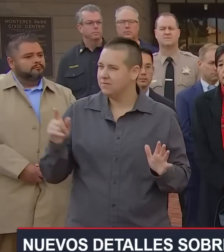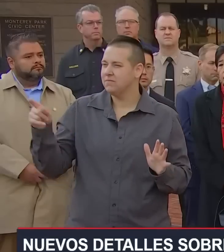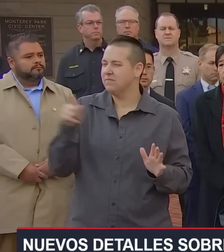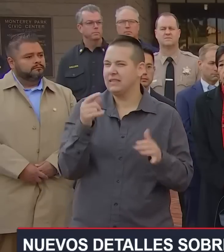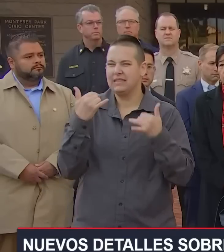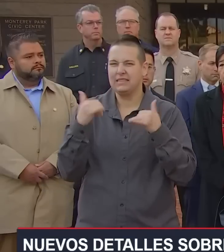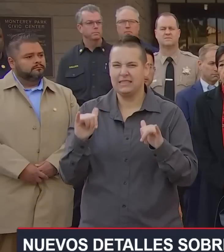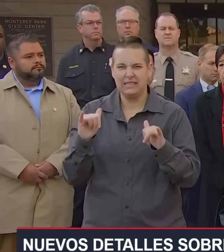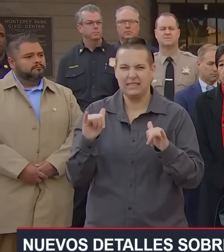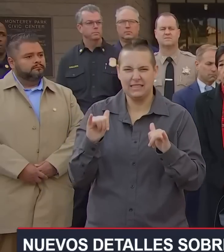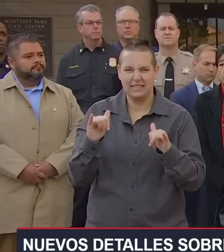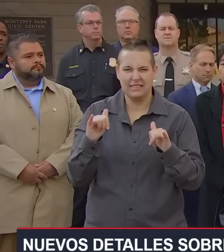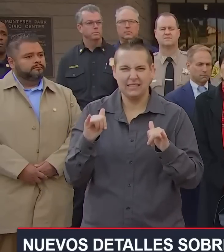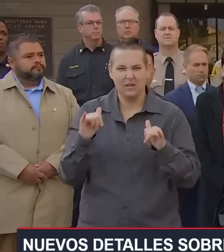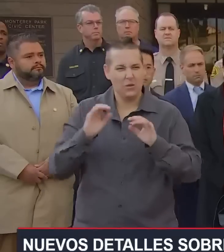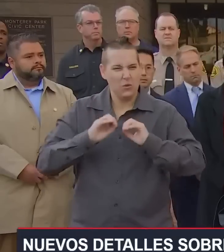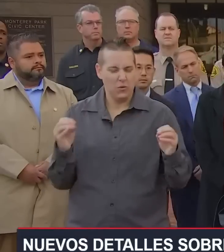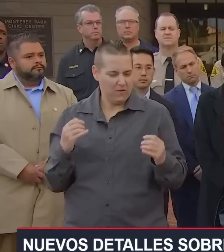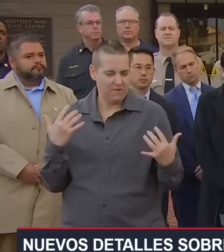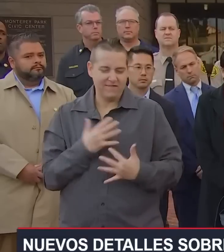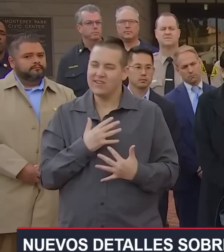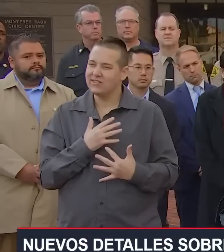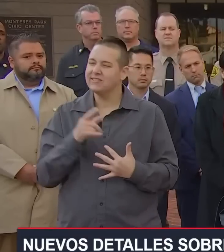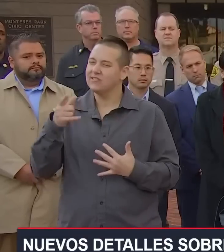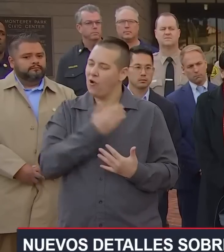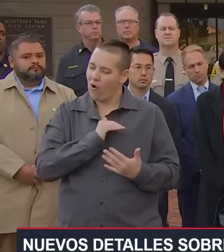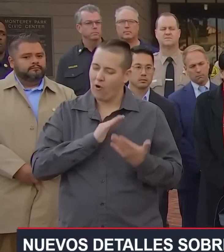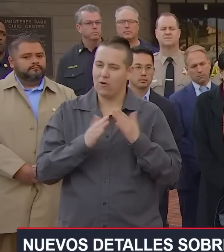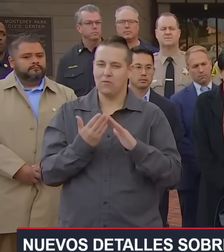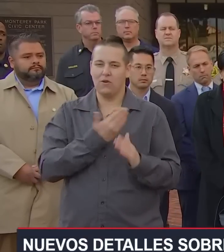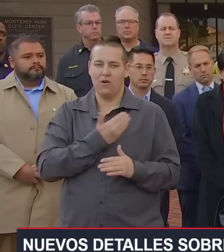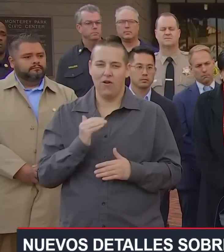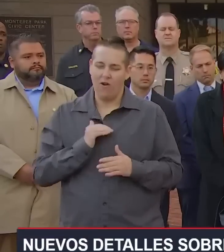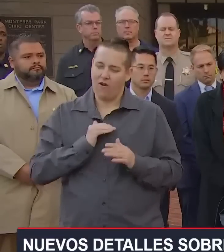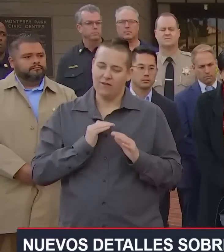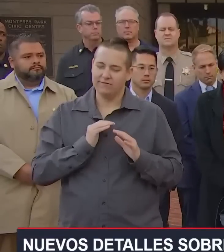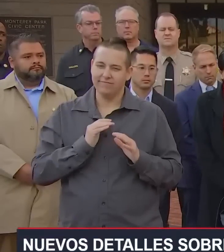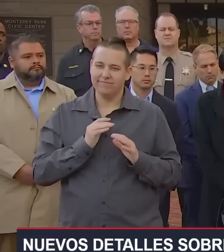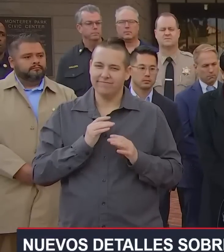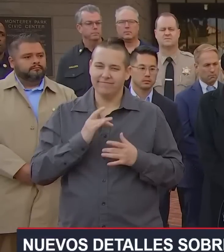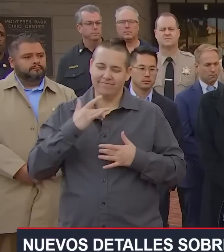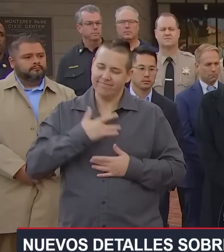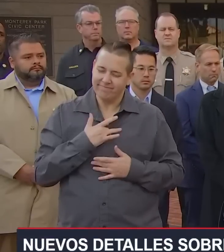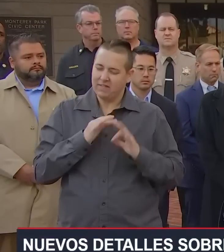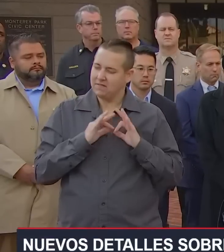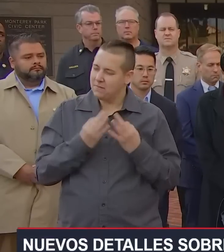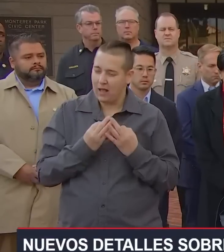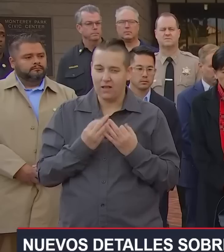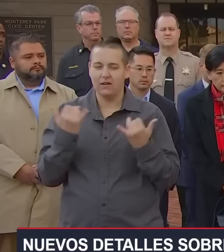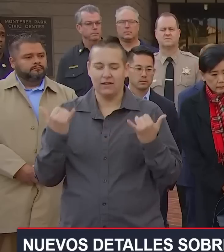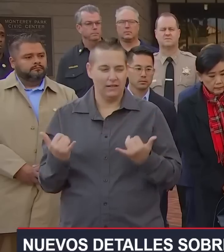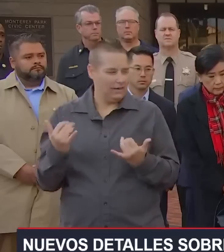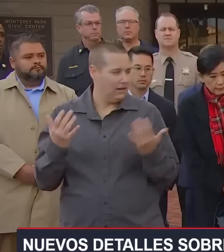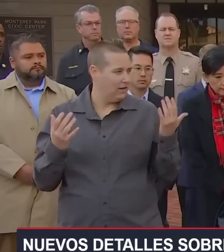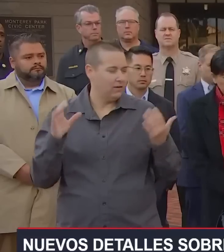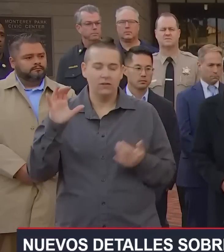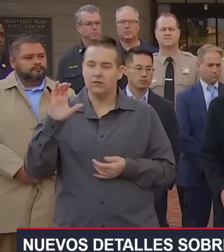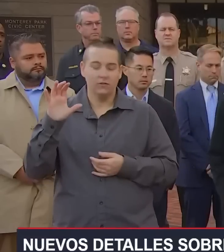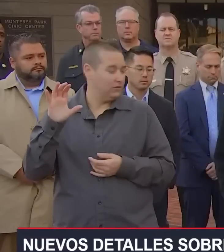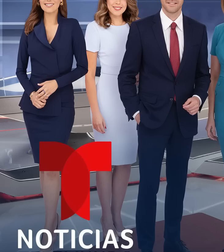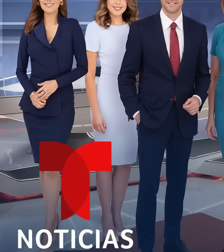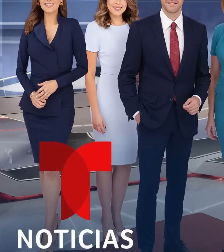ha sido han pasado por mucho pero siguen firmes y son parte de nuestra familia